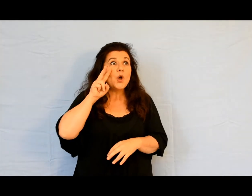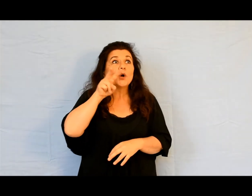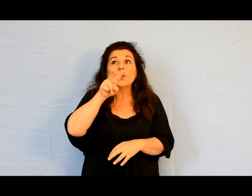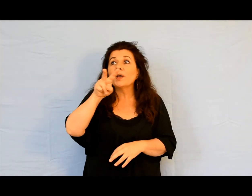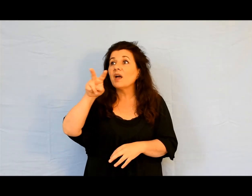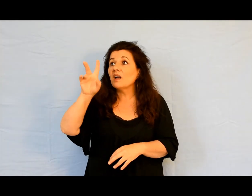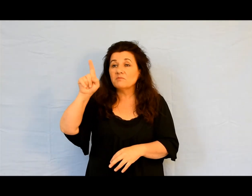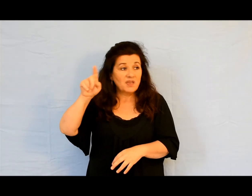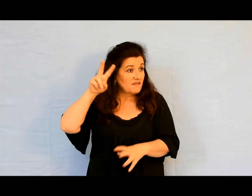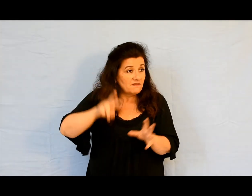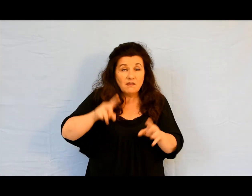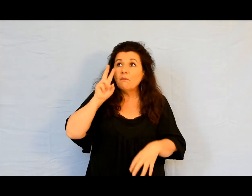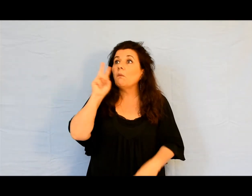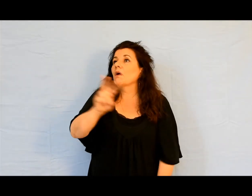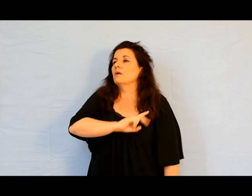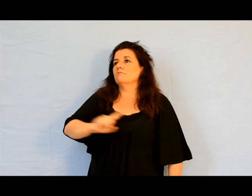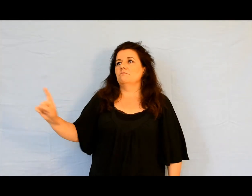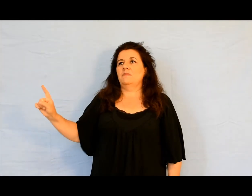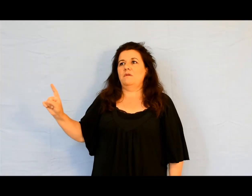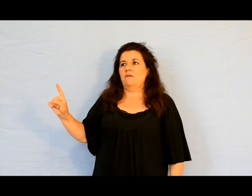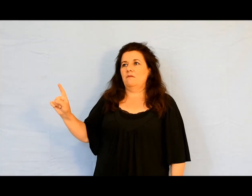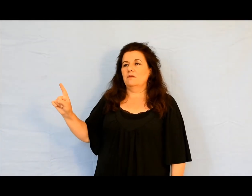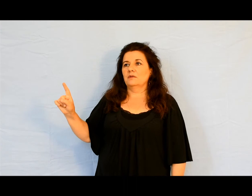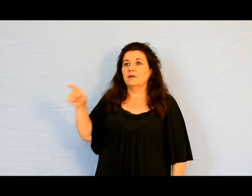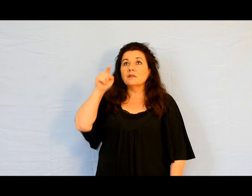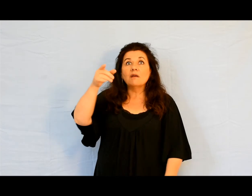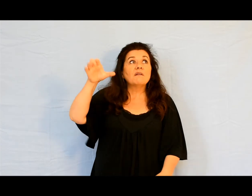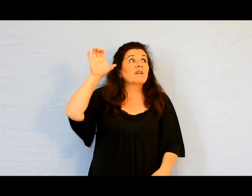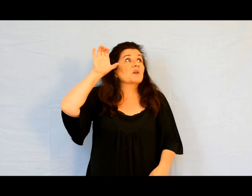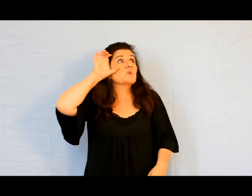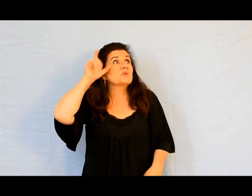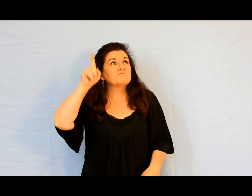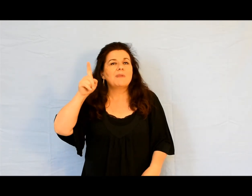écoutent sans écouter, ni comprendre.